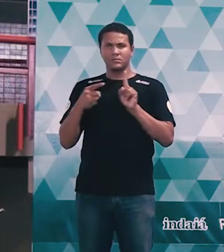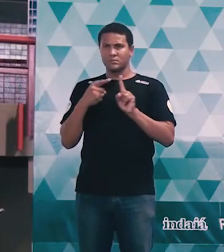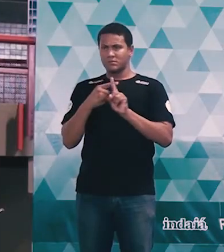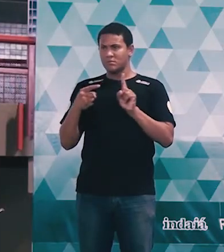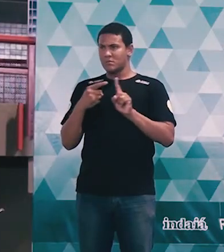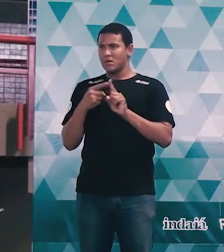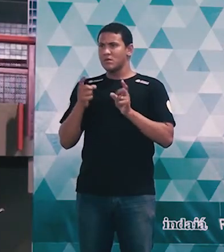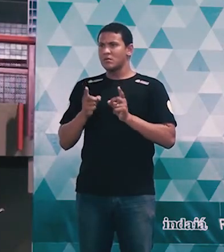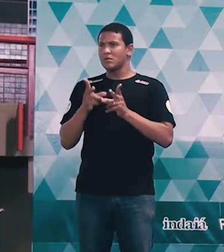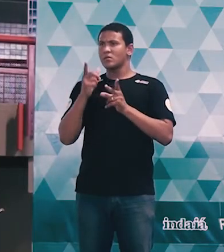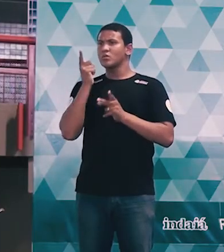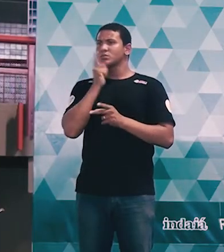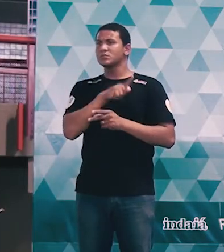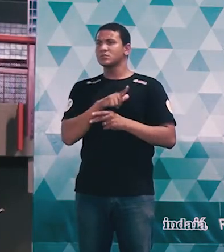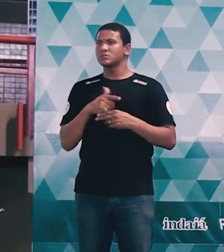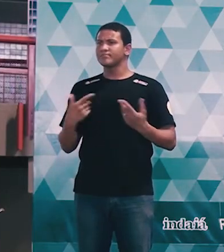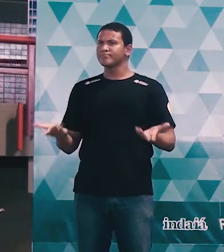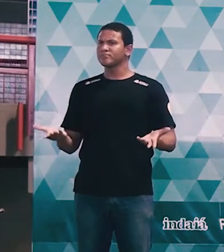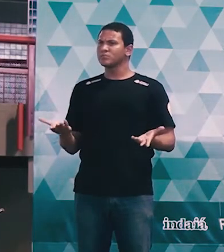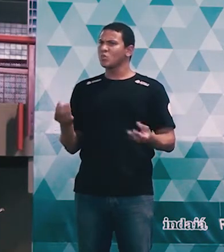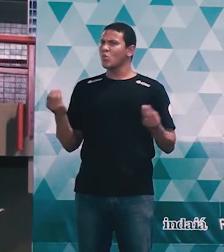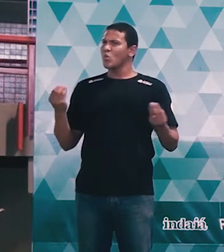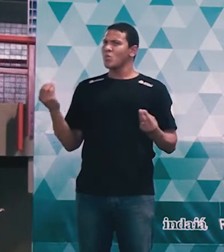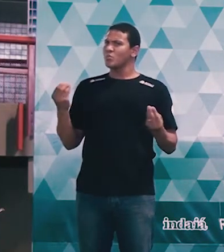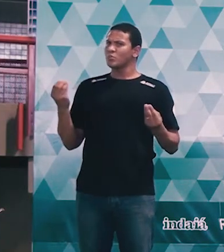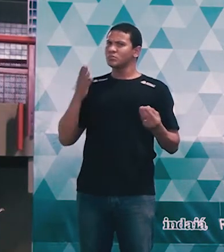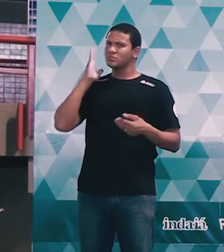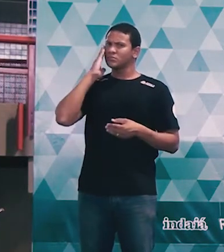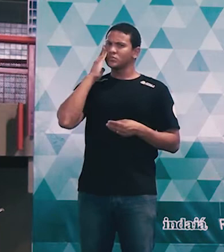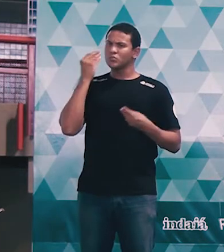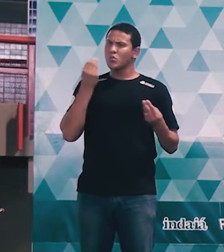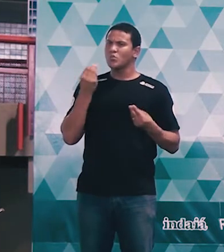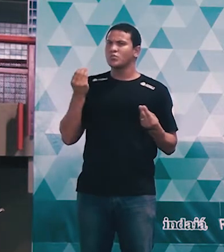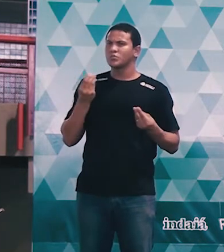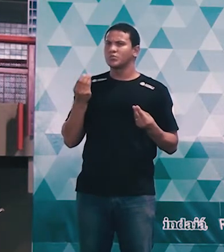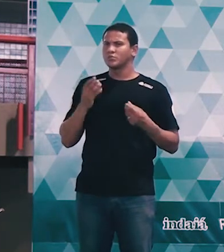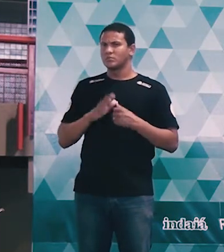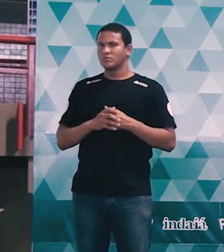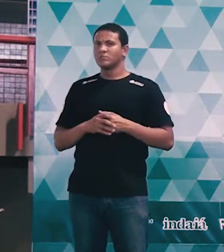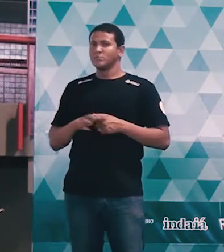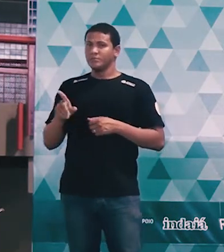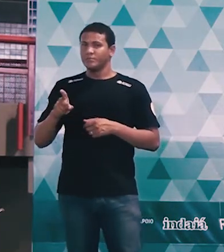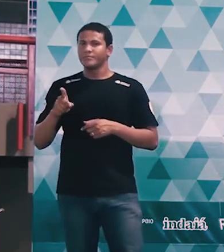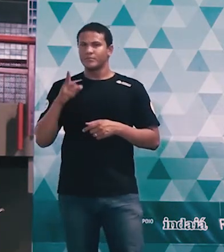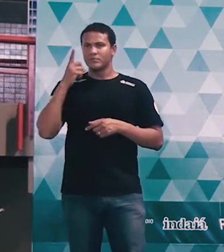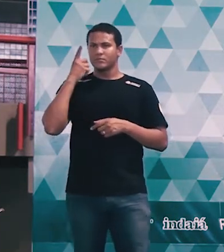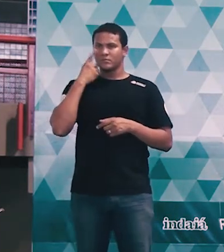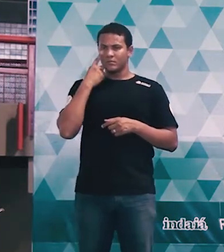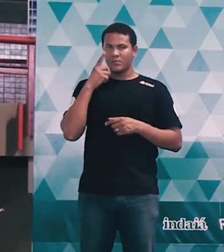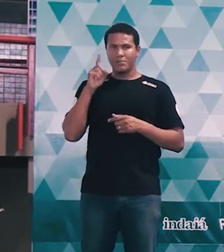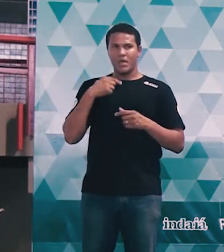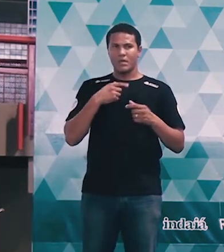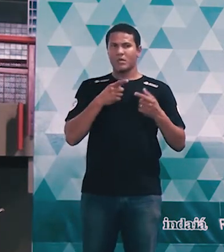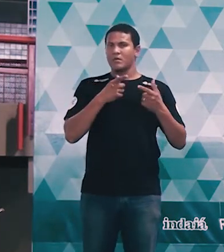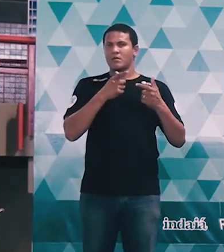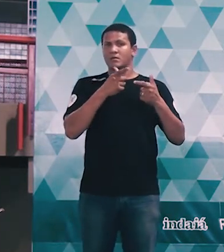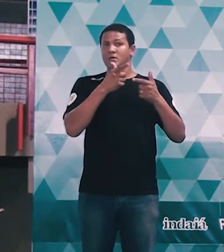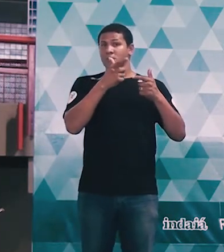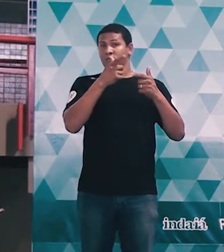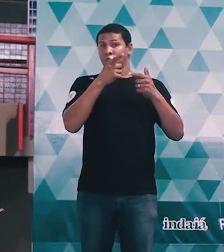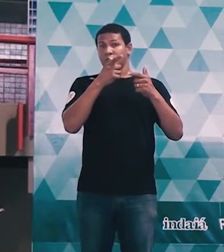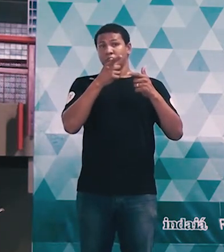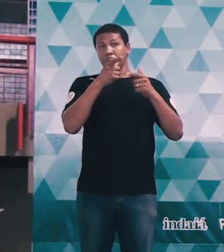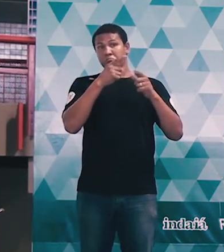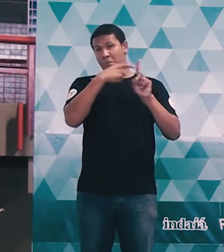de livros vendidos? Como é que eu vou fazer isso? Como é que a gente calcula a média? A gente soma todos os valores e divide